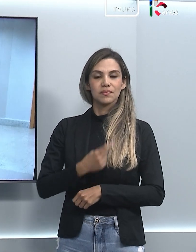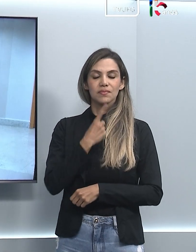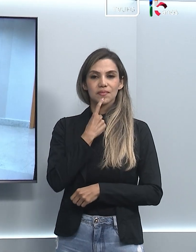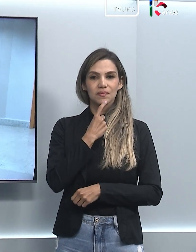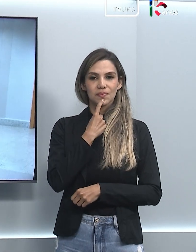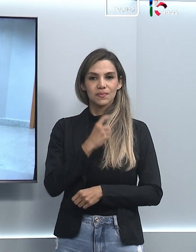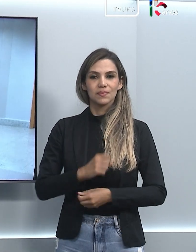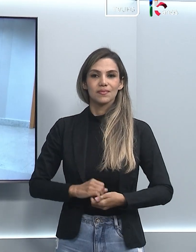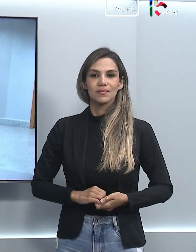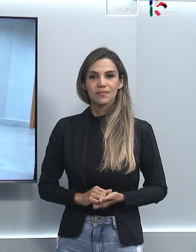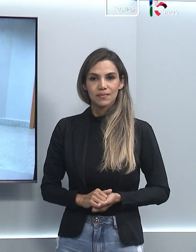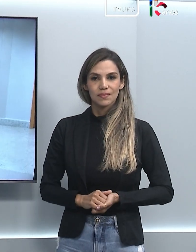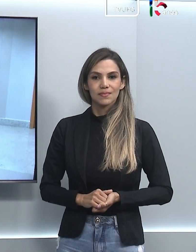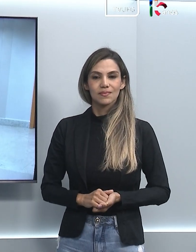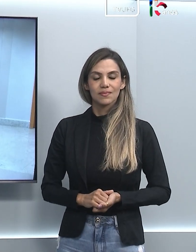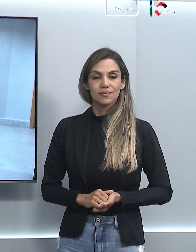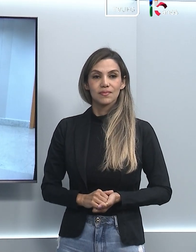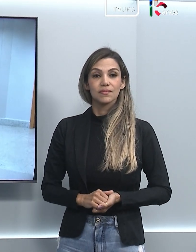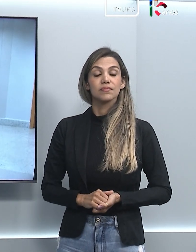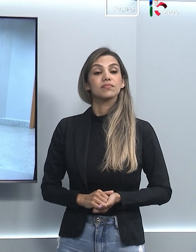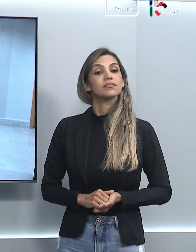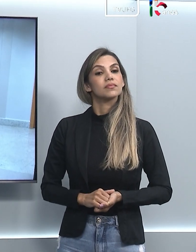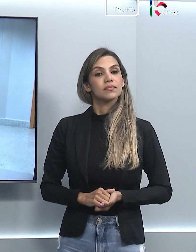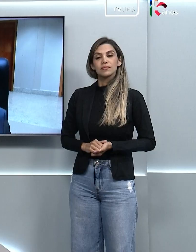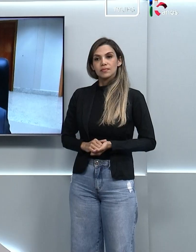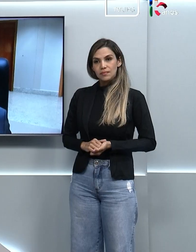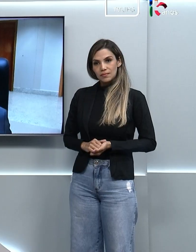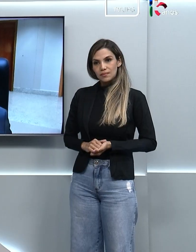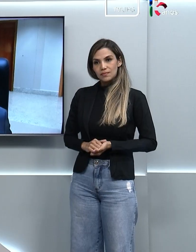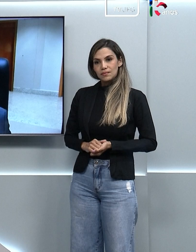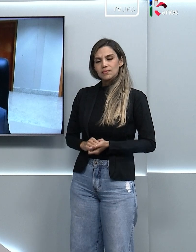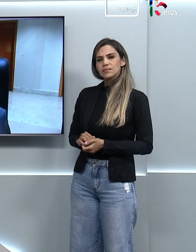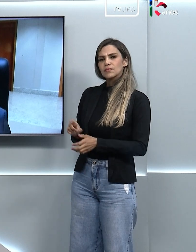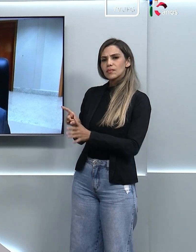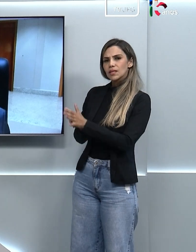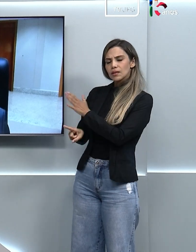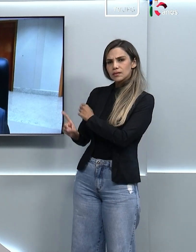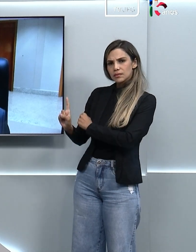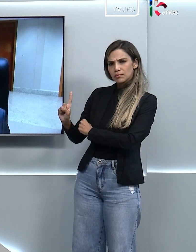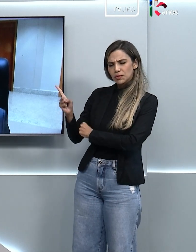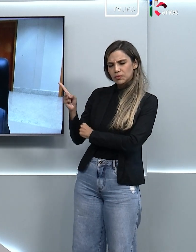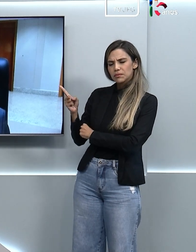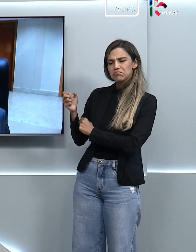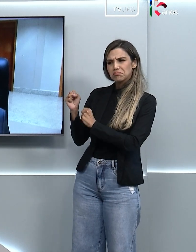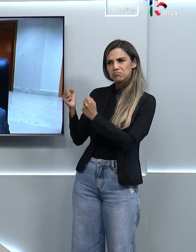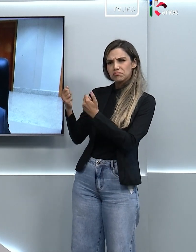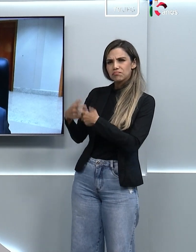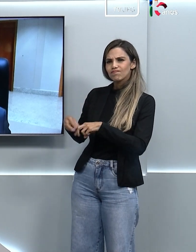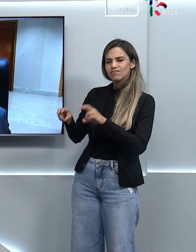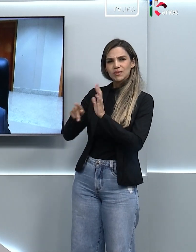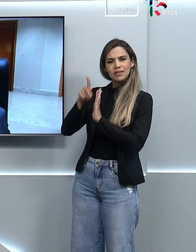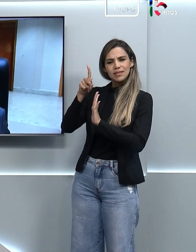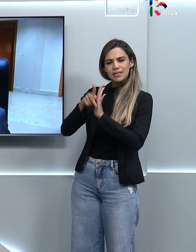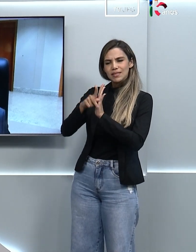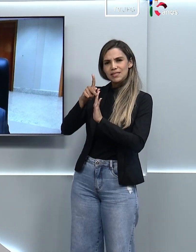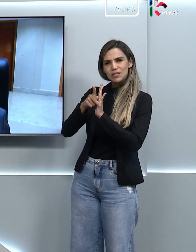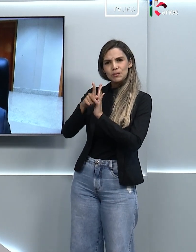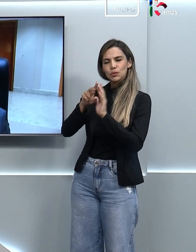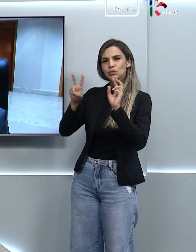vermelha. Bom, doutor, para a gente começar, gostaria de falar da importância desse projeto, né?